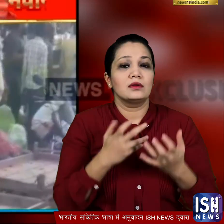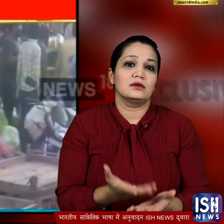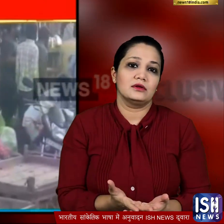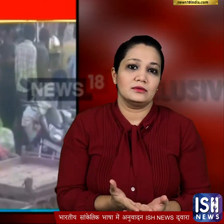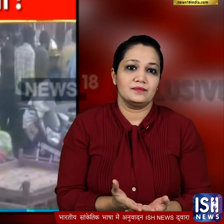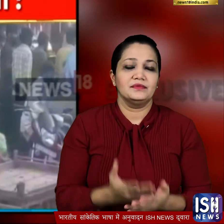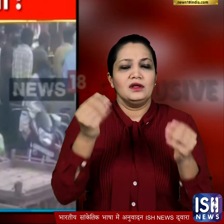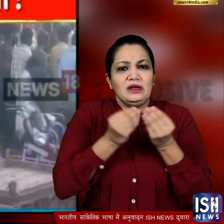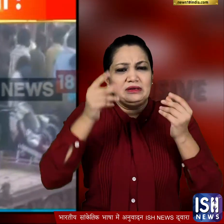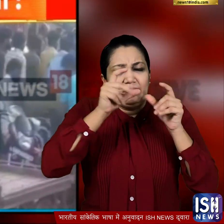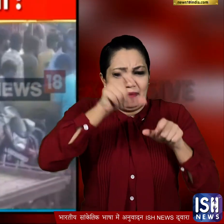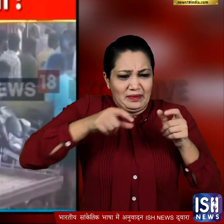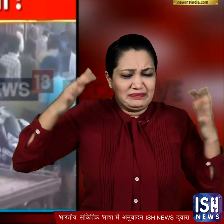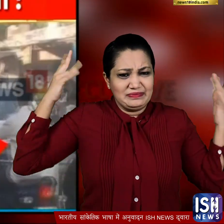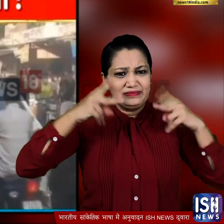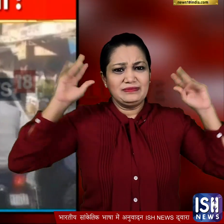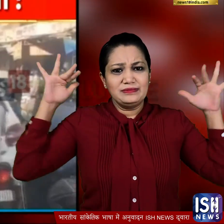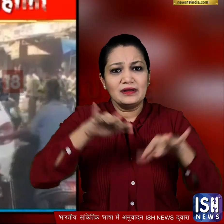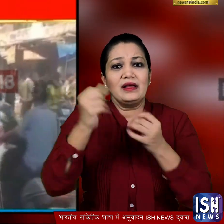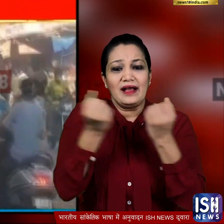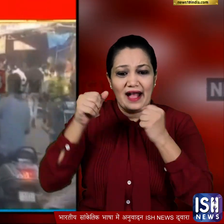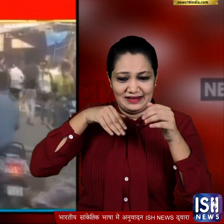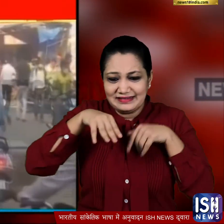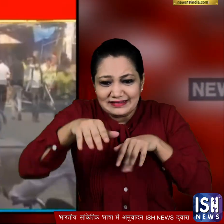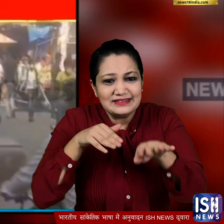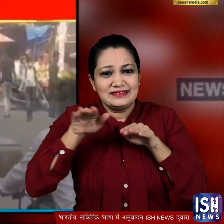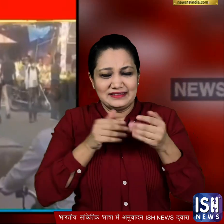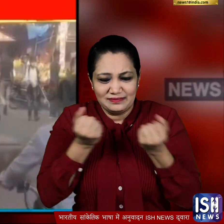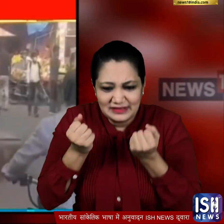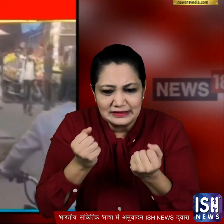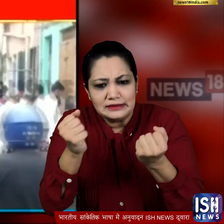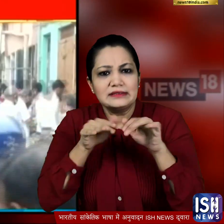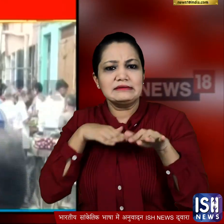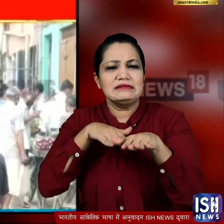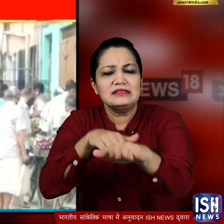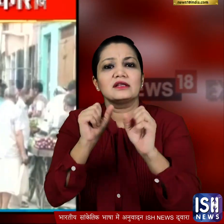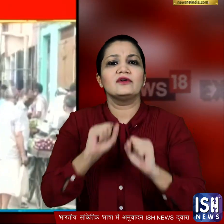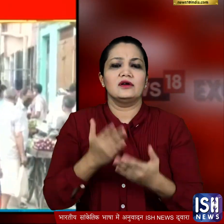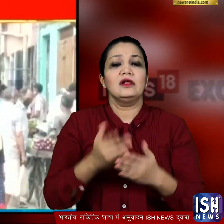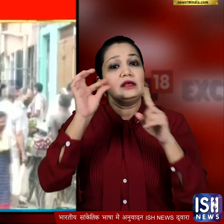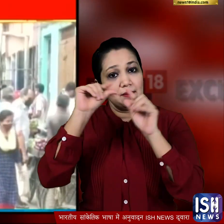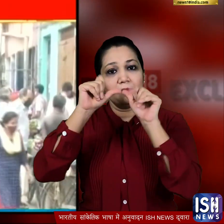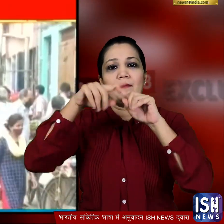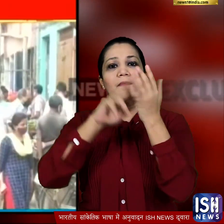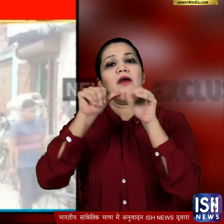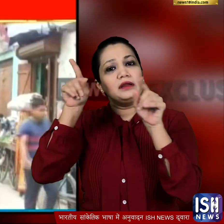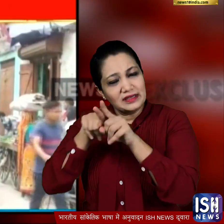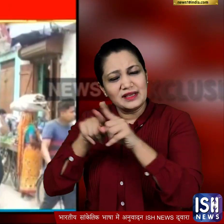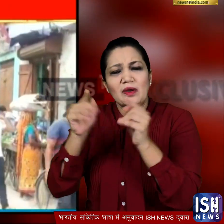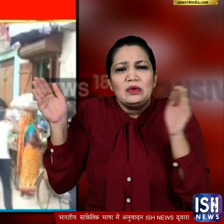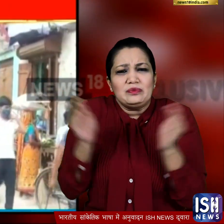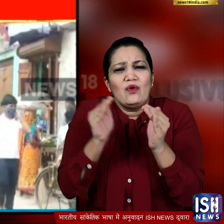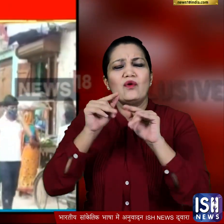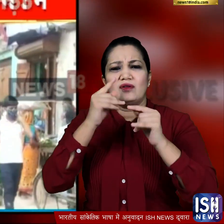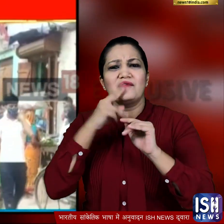खरीदने पहुंच गए। कुछ ही देर में भीड़ इतनी बढ़ गई कि वहां की सड़क से गाड़ियों का गुजरना भी मुश्किल हो गया। इसी तरह के हालात पटना में भी दिखाई दिए, जहां